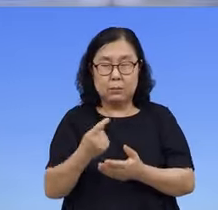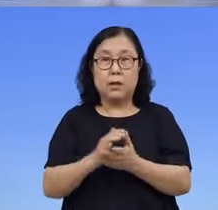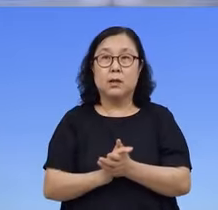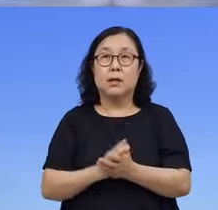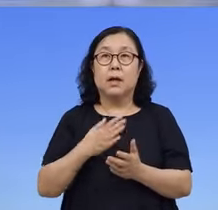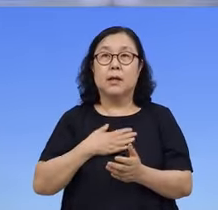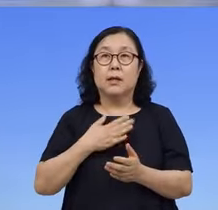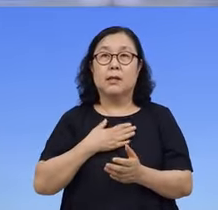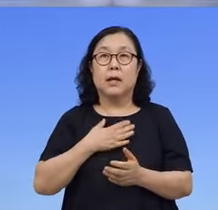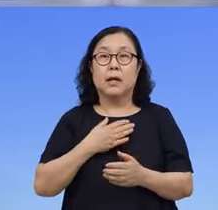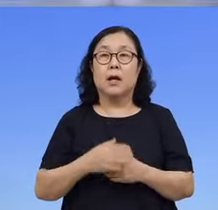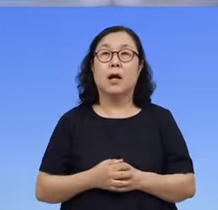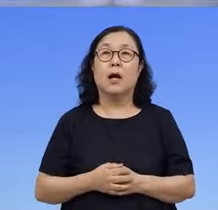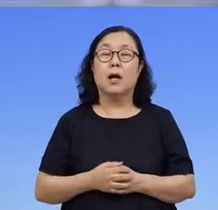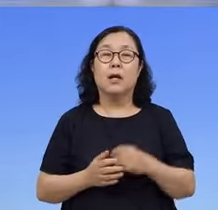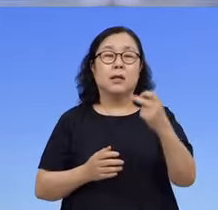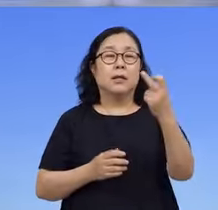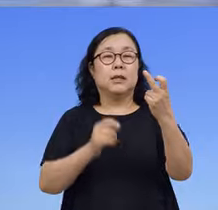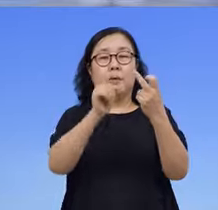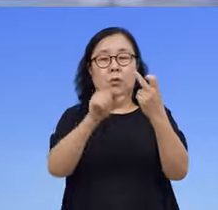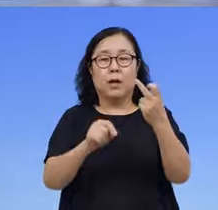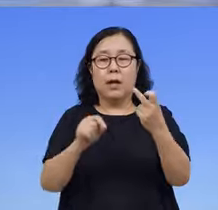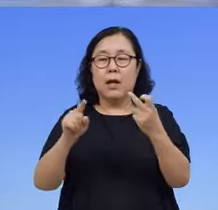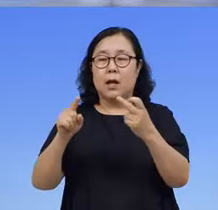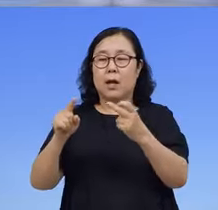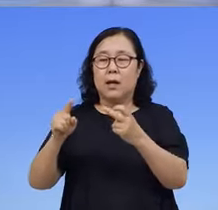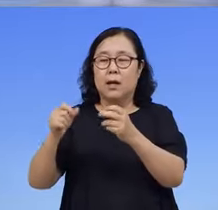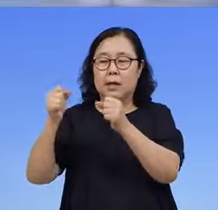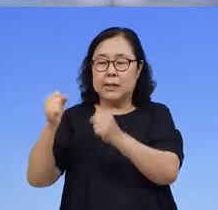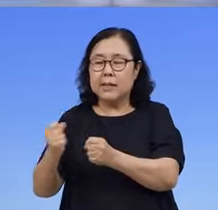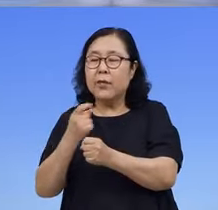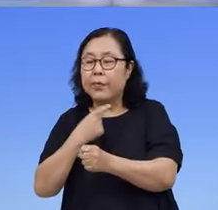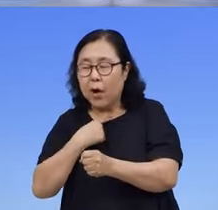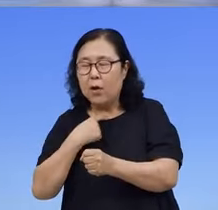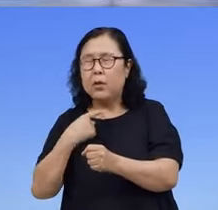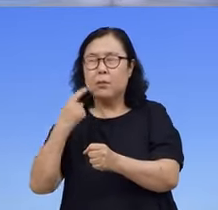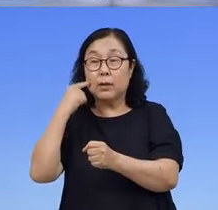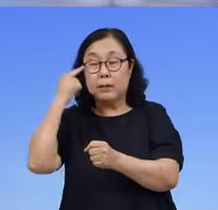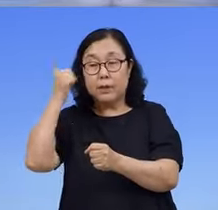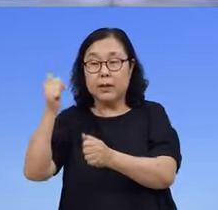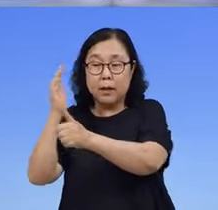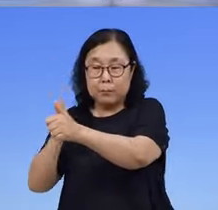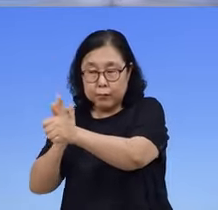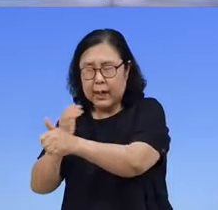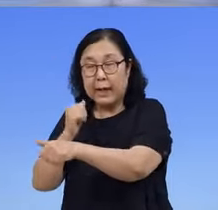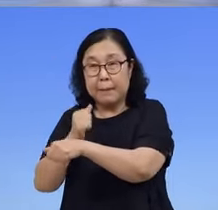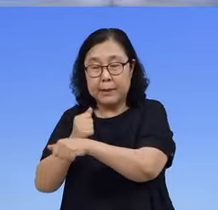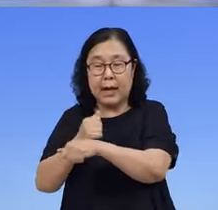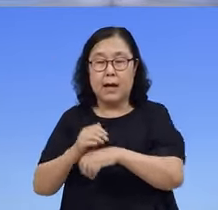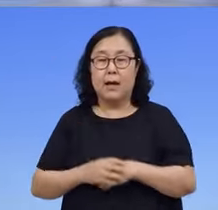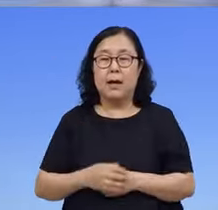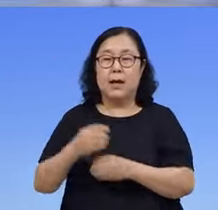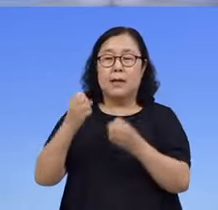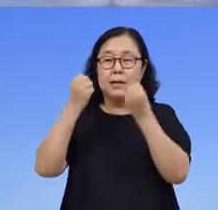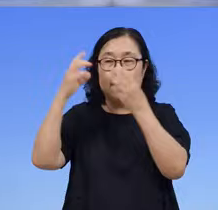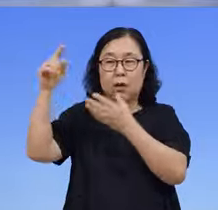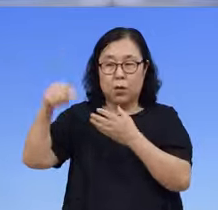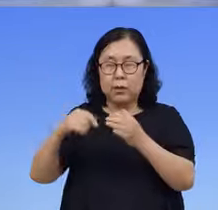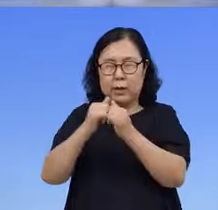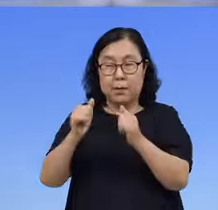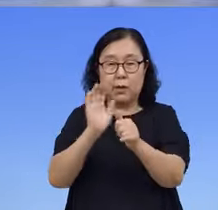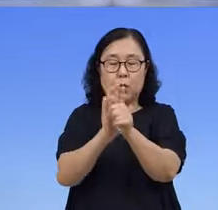오면은 제가 기존의 교역자들에게 12월 달에 꼭 하는 이야기가 있습니다. 이번에 새로 부임하는 교역자들에게 이 말 절대 하지